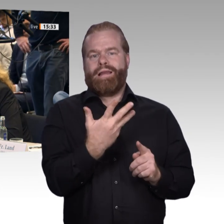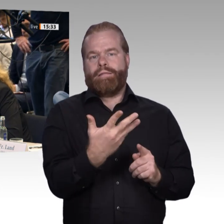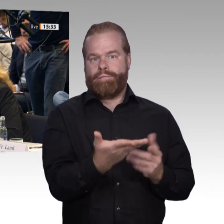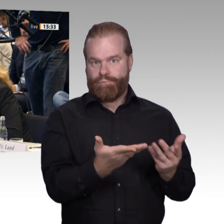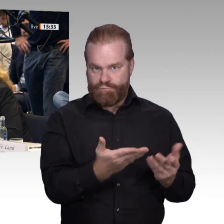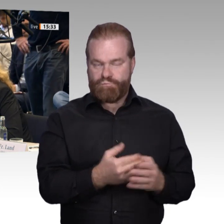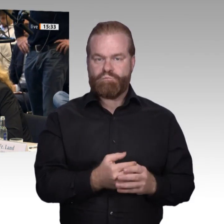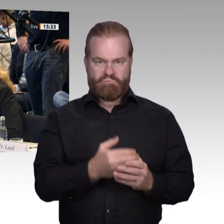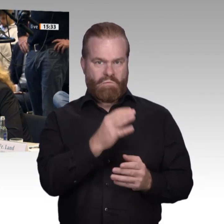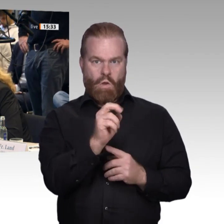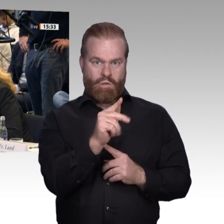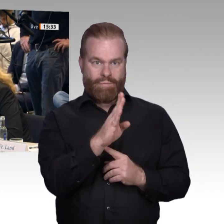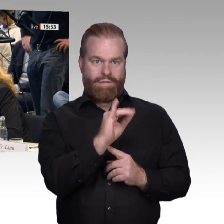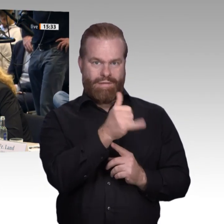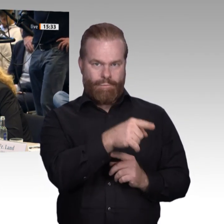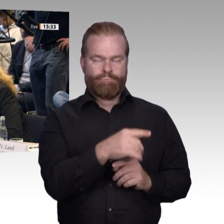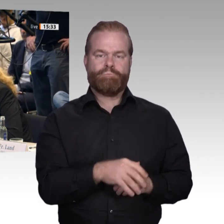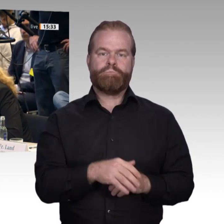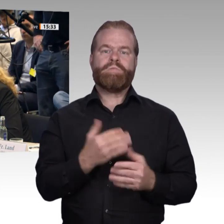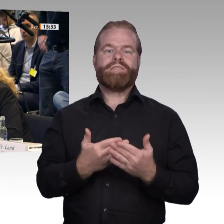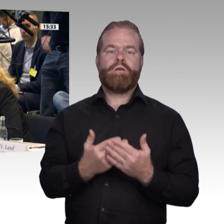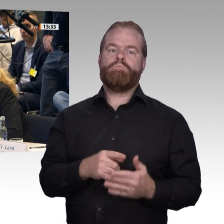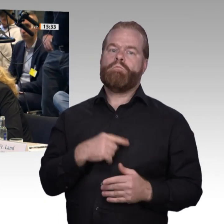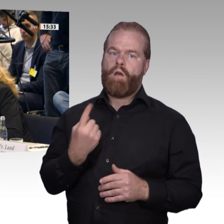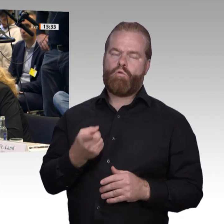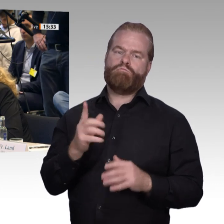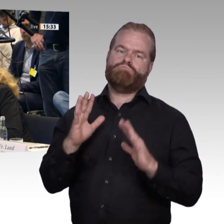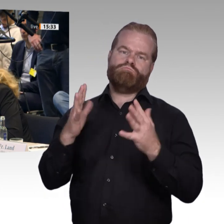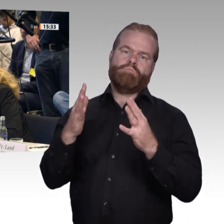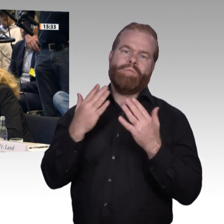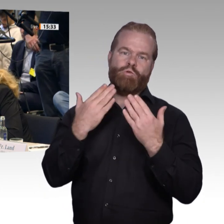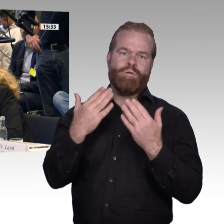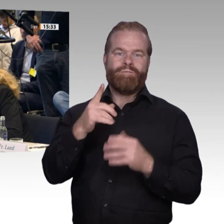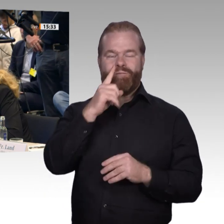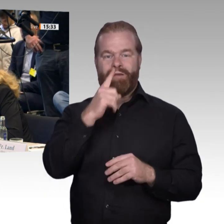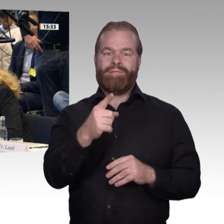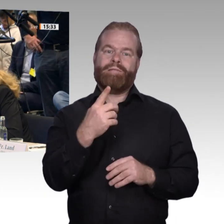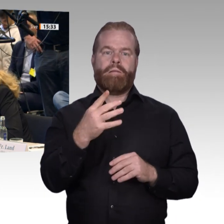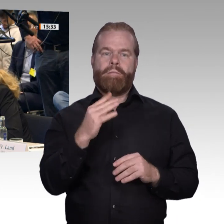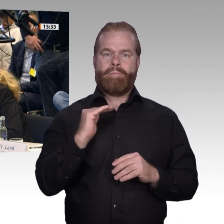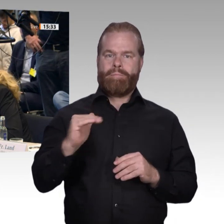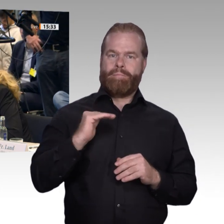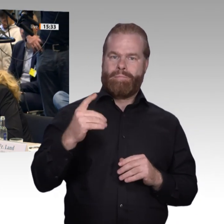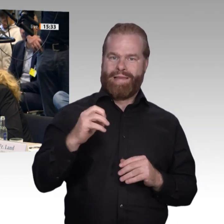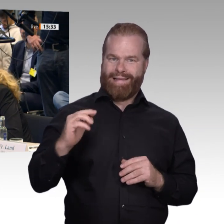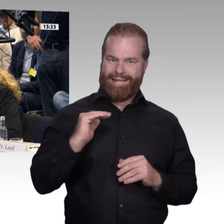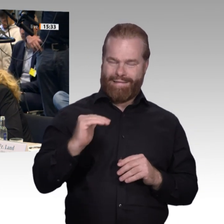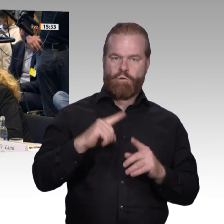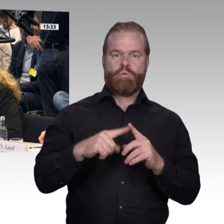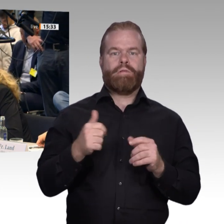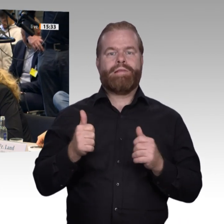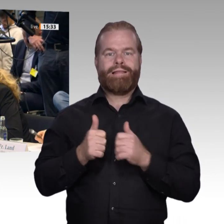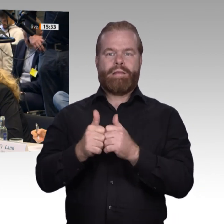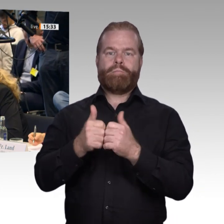und Tandem-Beratung oder auch der aufsuchenden Beratung in dem Gesetzeswortlaut noch Erwähnung finden würden. Das haben wir auch so in der